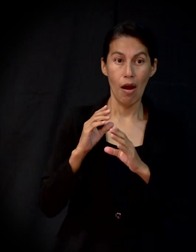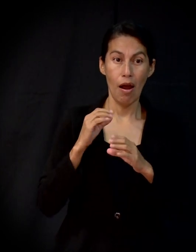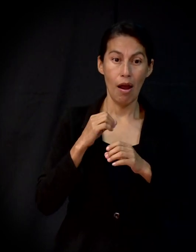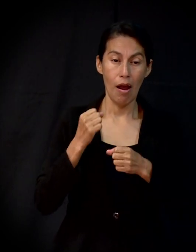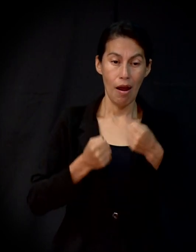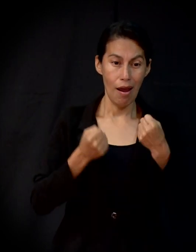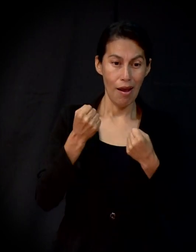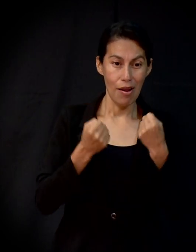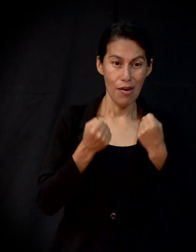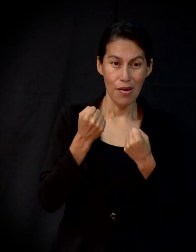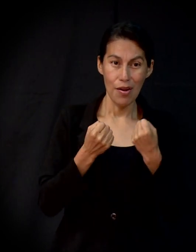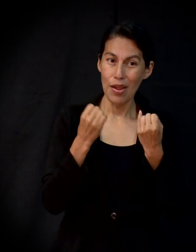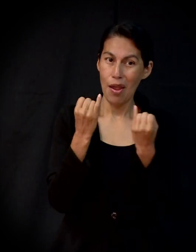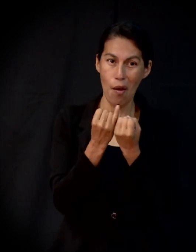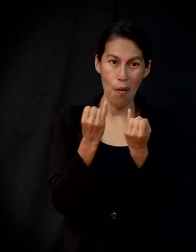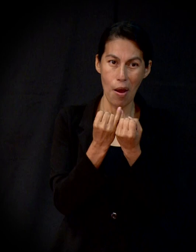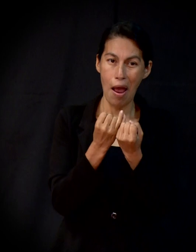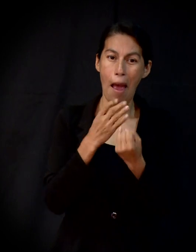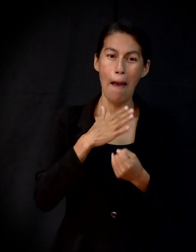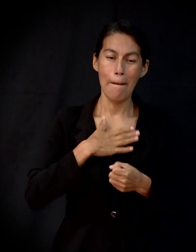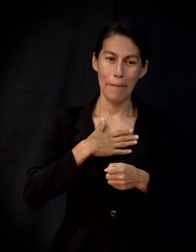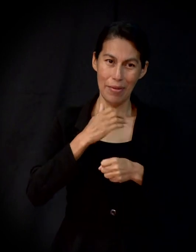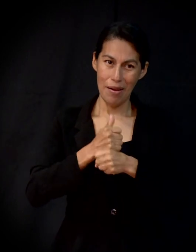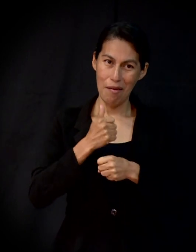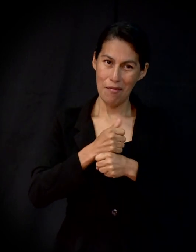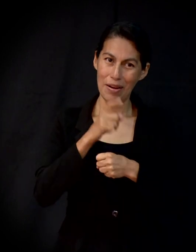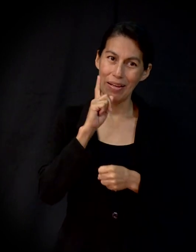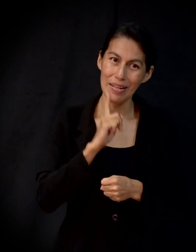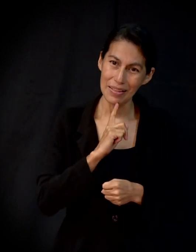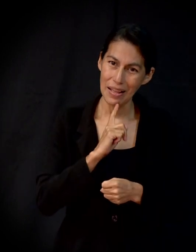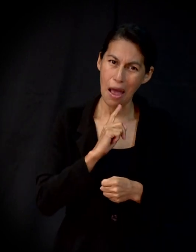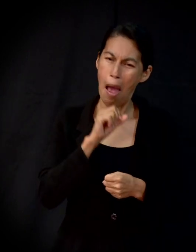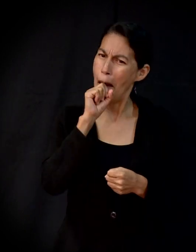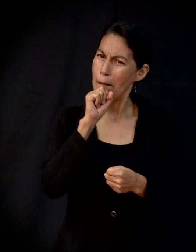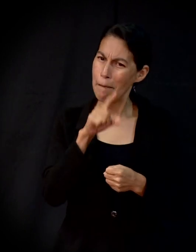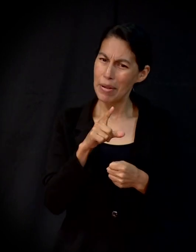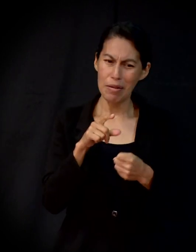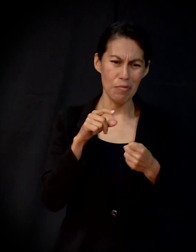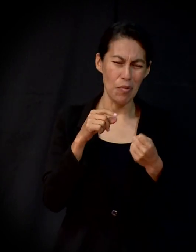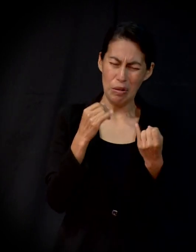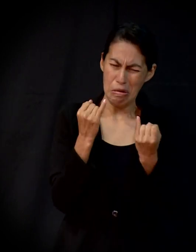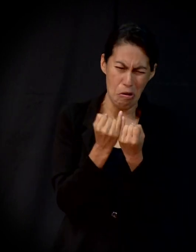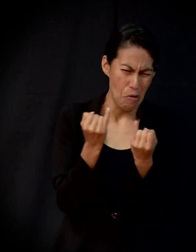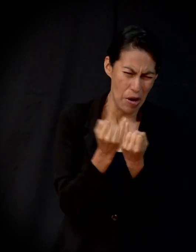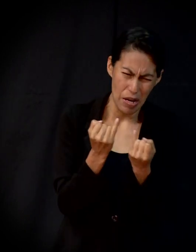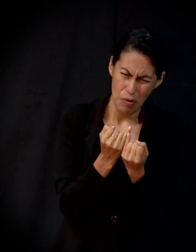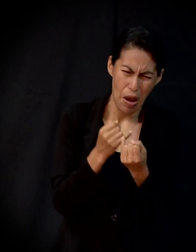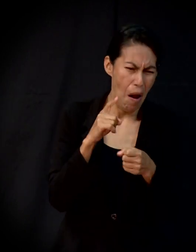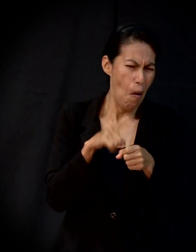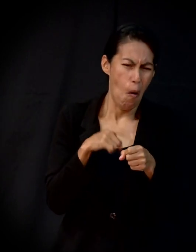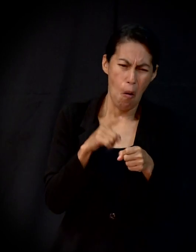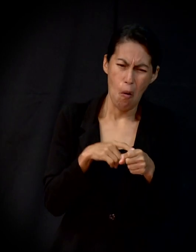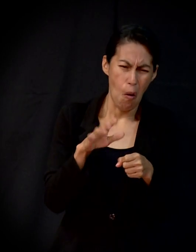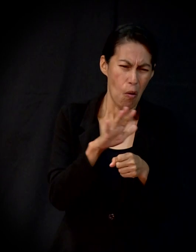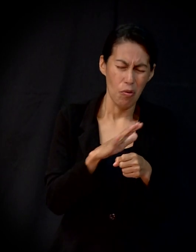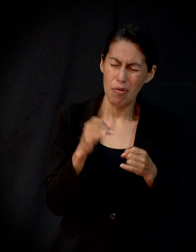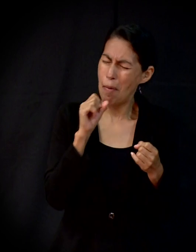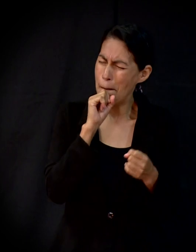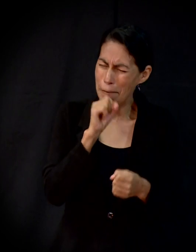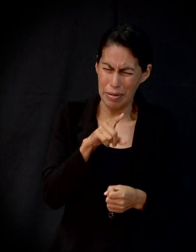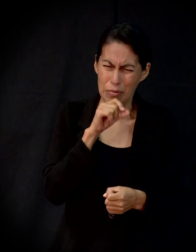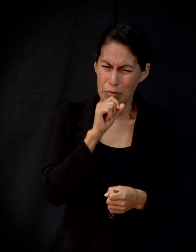en forma de electrónica y trabajaba el mismo color, mismo año. Era idéntica. O